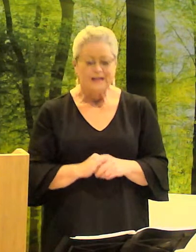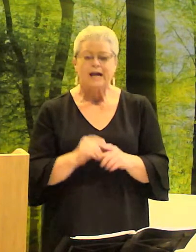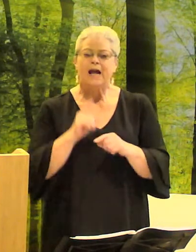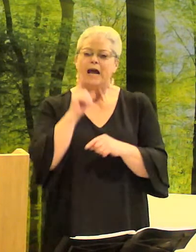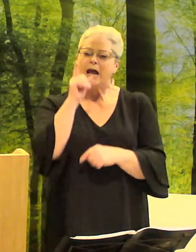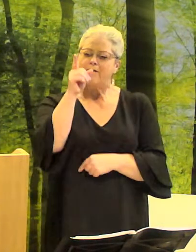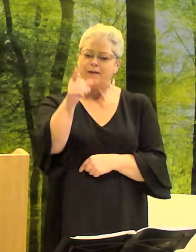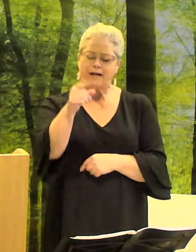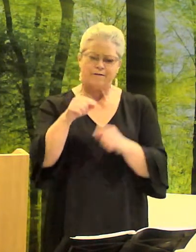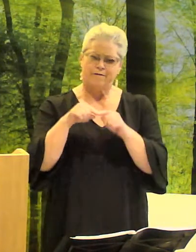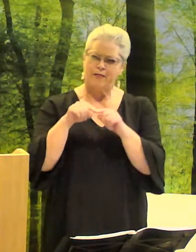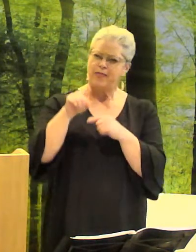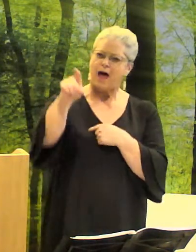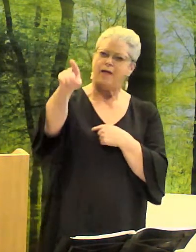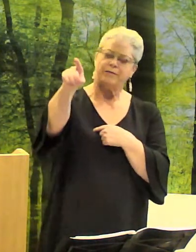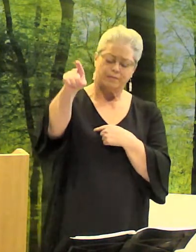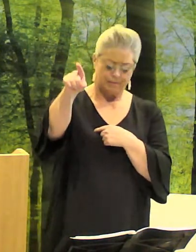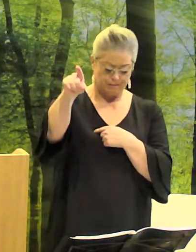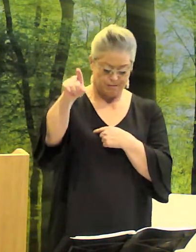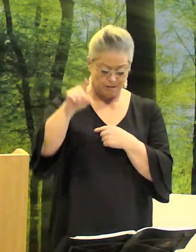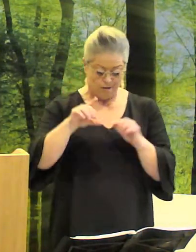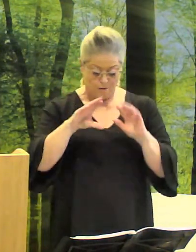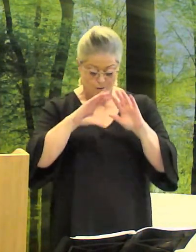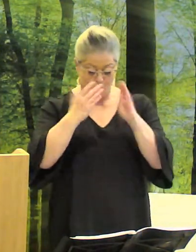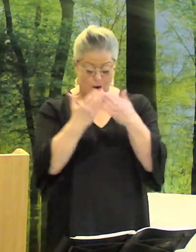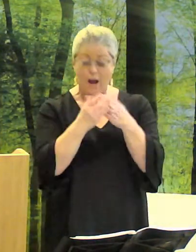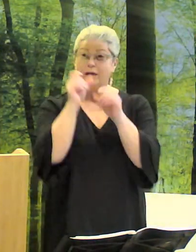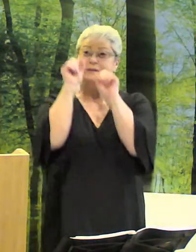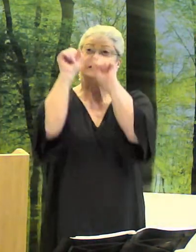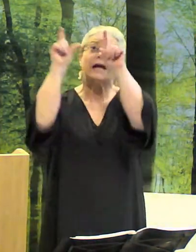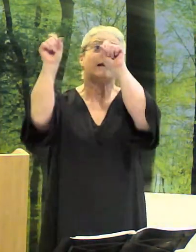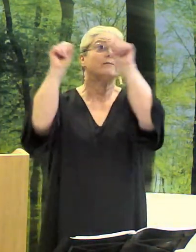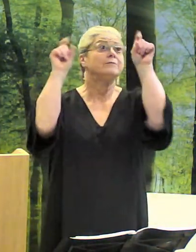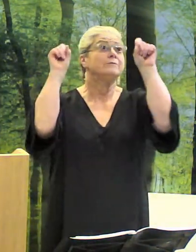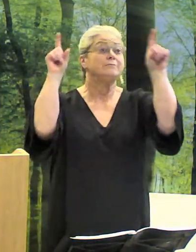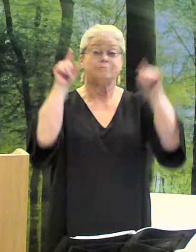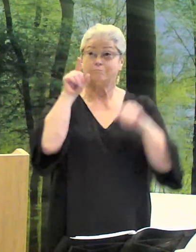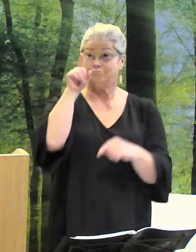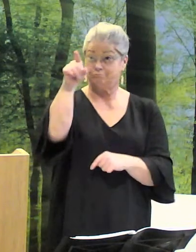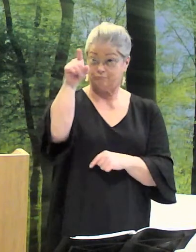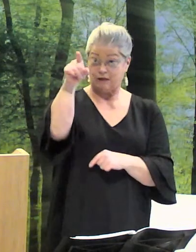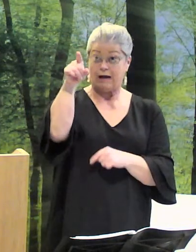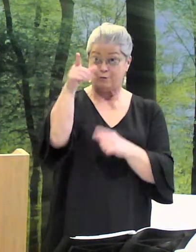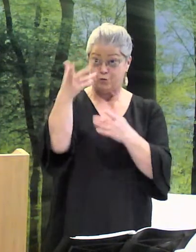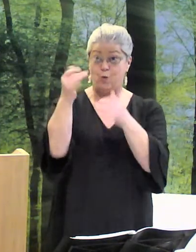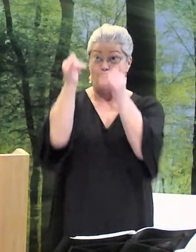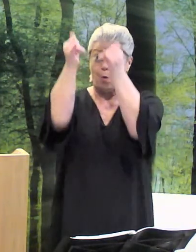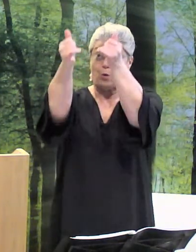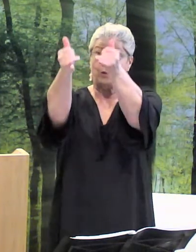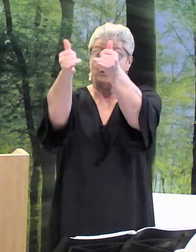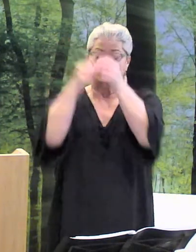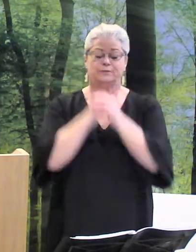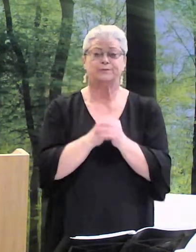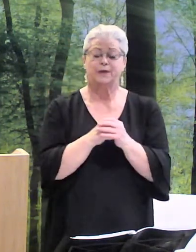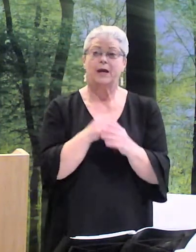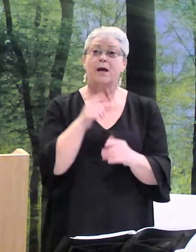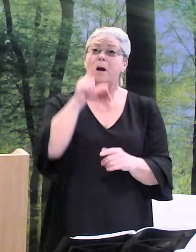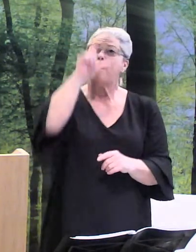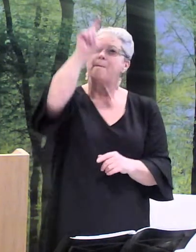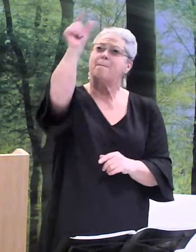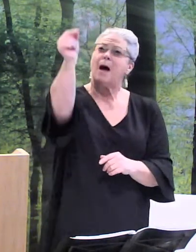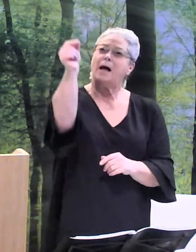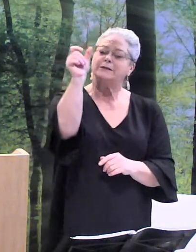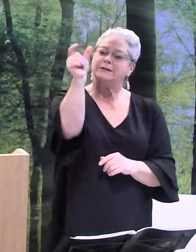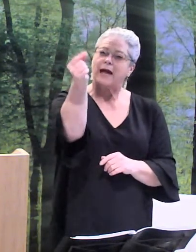Heel ver hier vandaan, waar alle sterren staan, daar zal jij nu wonen. En als de maan